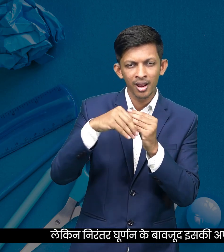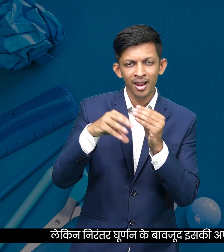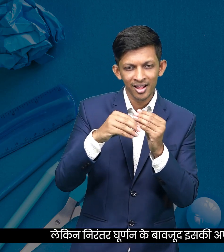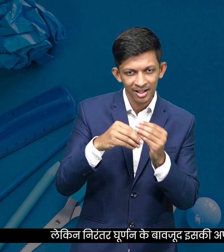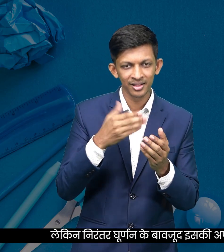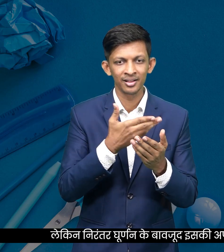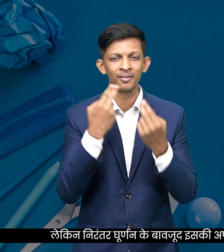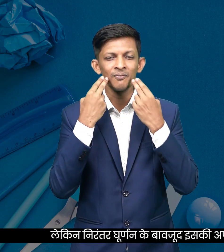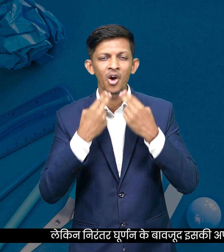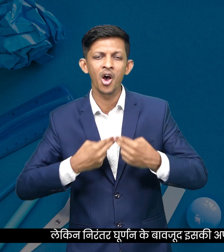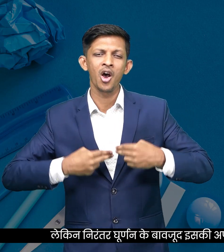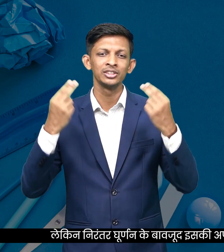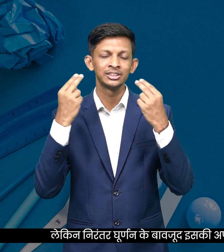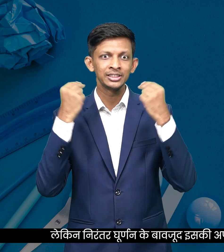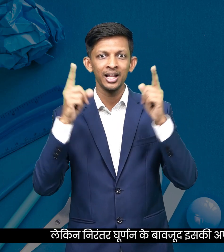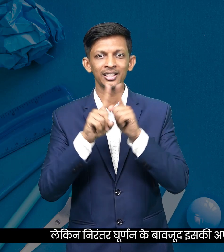उपस्थिति पूरे विस्मय को जोड़ती है।